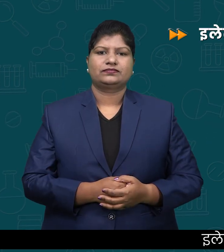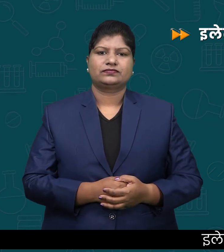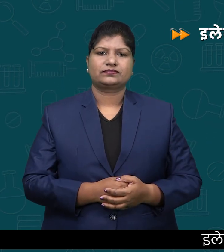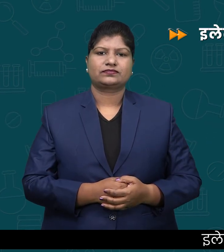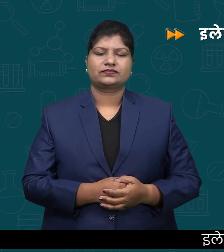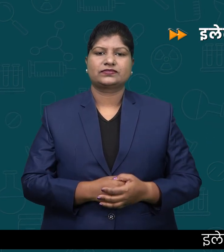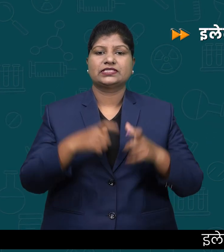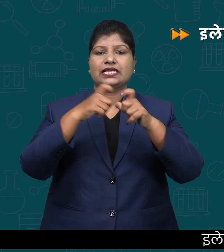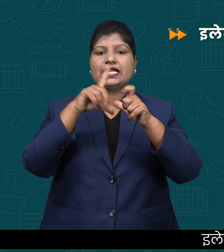इलेक्ट्रॉन जोडी.